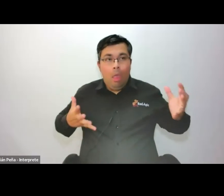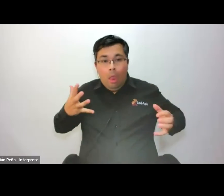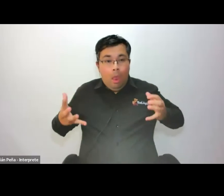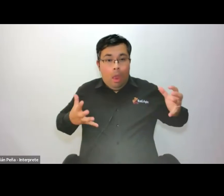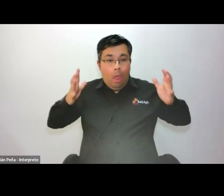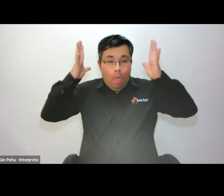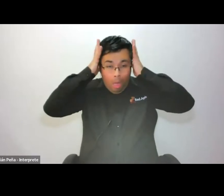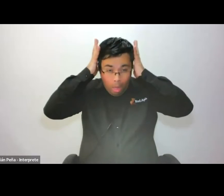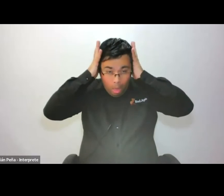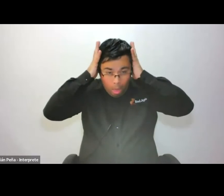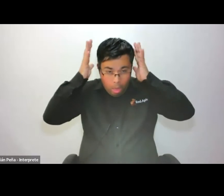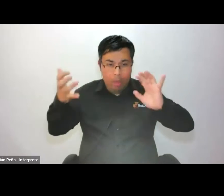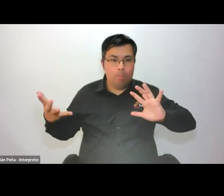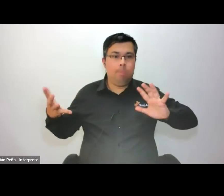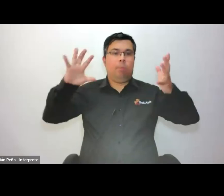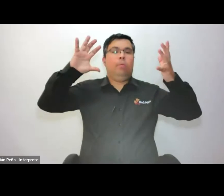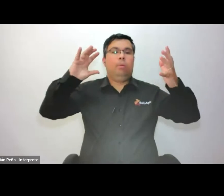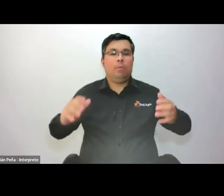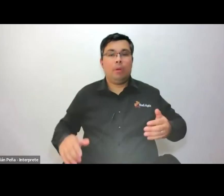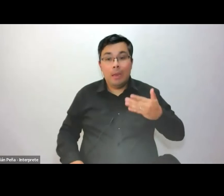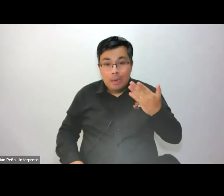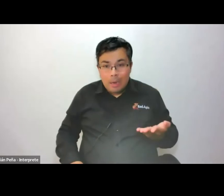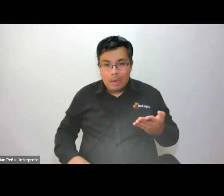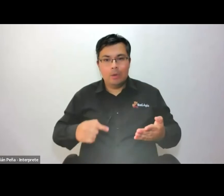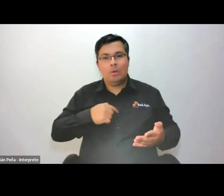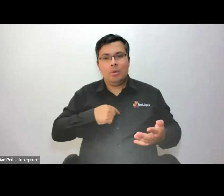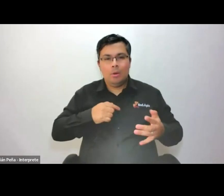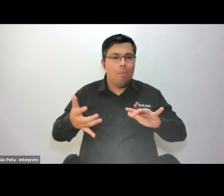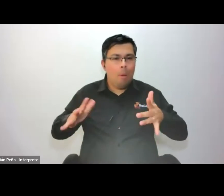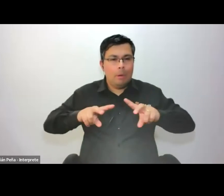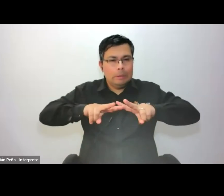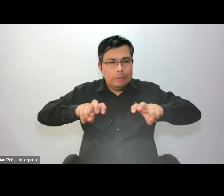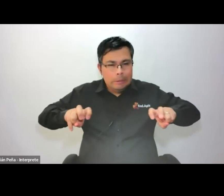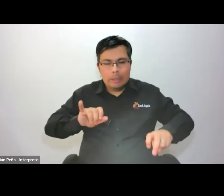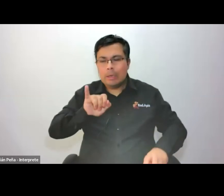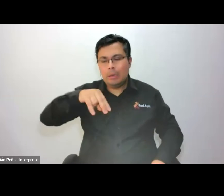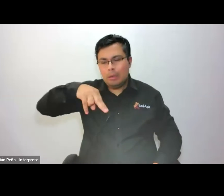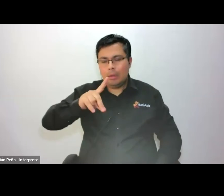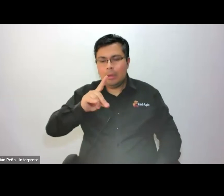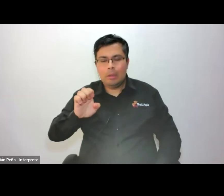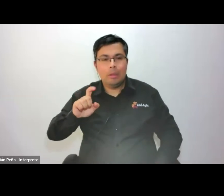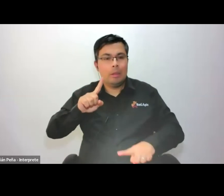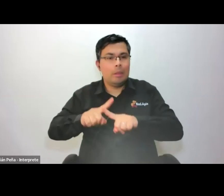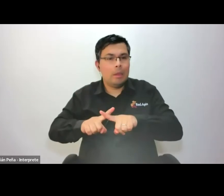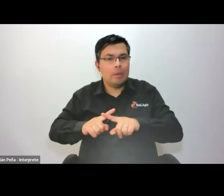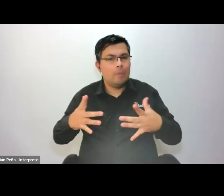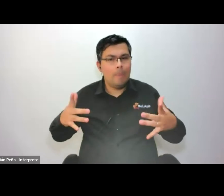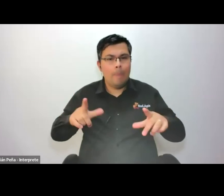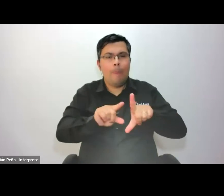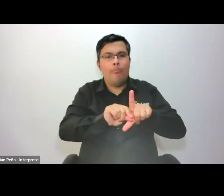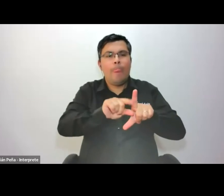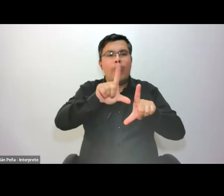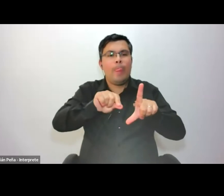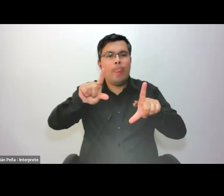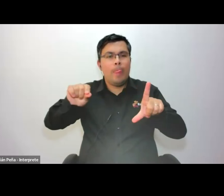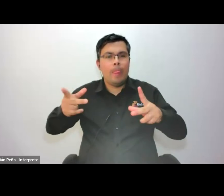acompañamiento suficiente. Y ahí yo voy al índice, como para cerrar mi respuesta. En el índice, que es el índice de valoración o